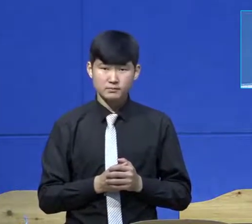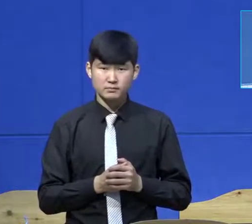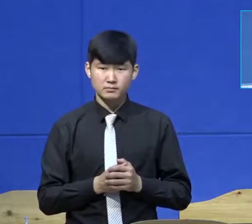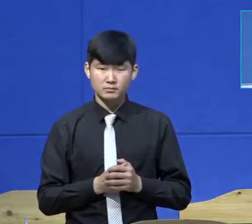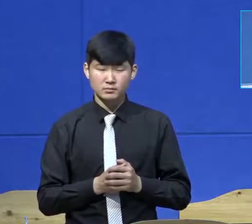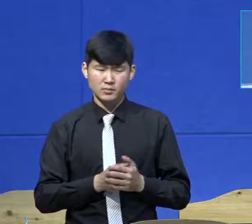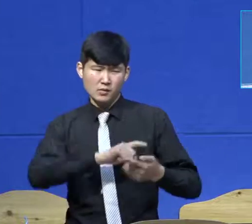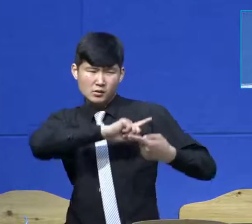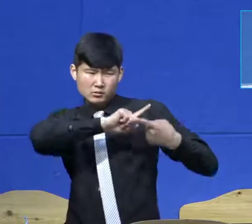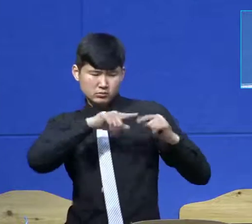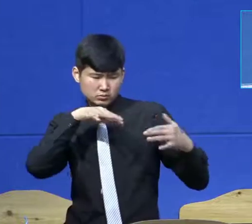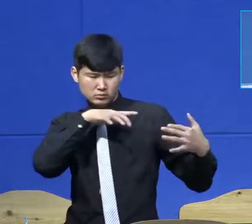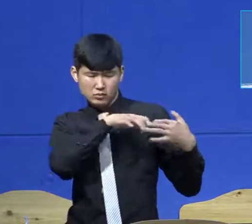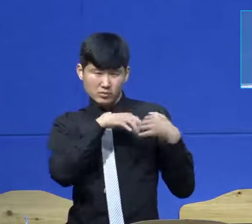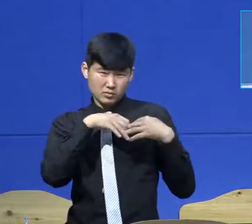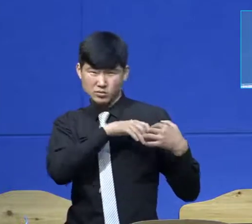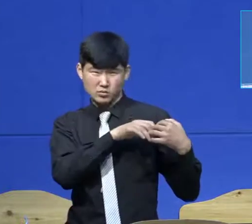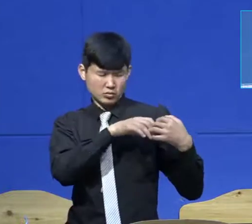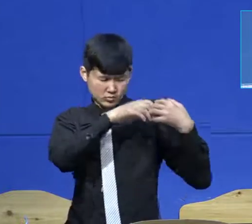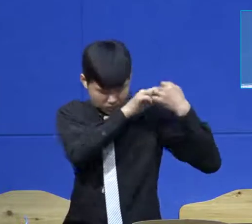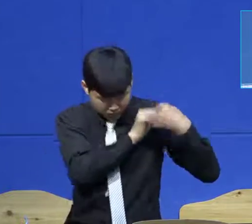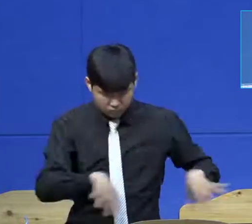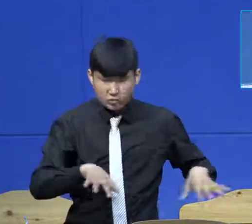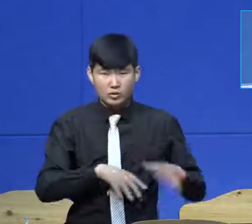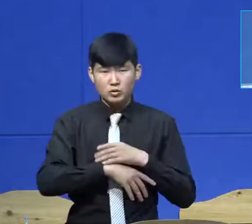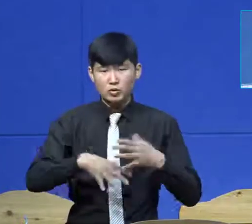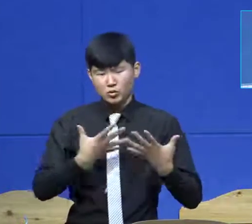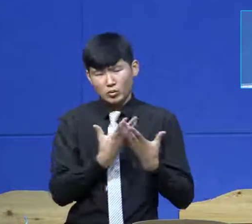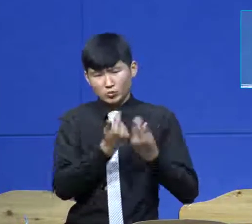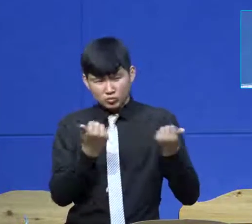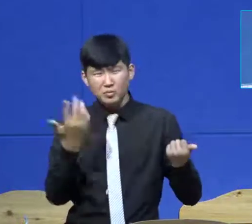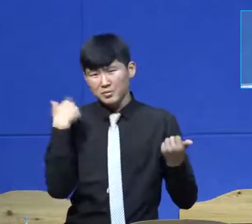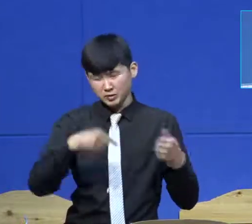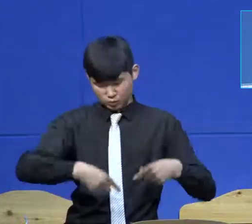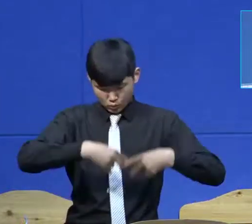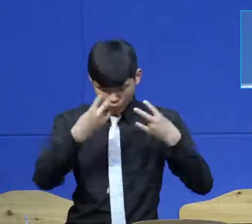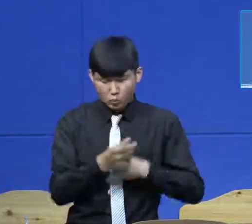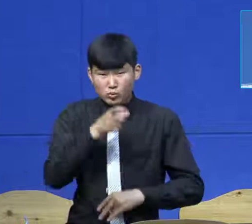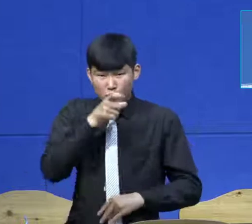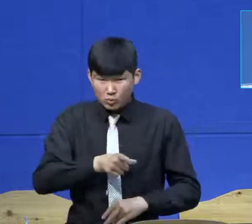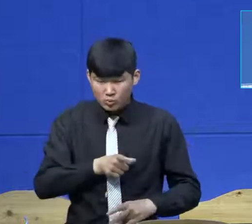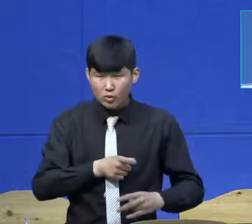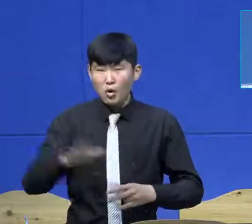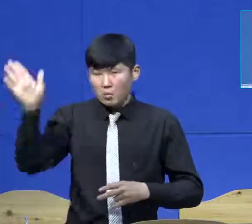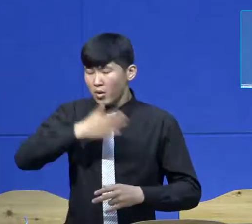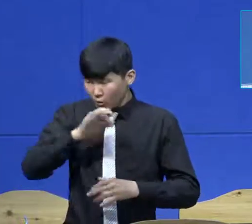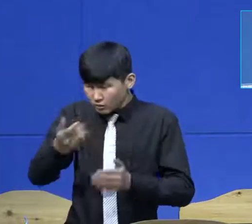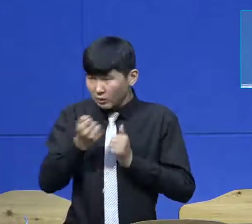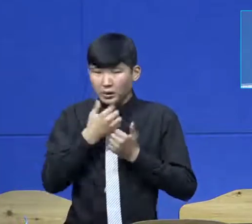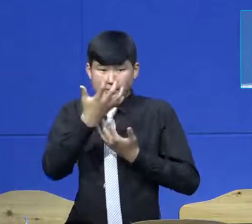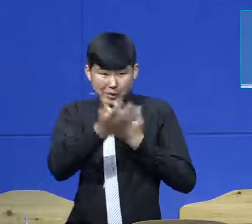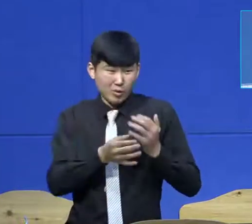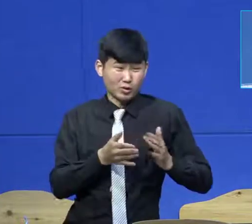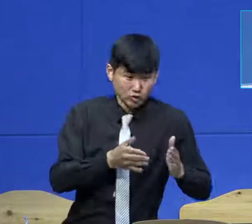Үстэн дайсагнал нурж унж сүрх мөхөөсөн тэр нүгэлтэн мөнх амиг олж аваад там руу очих хүн